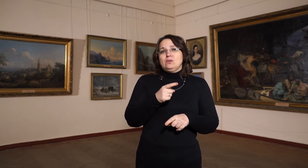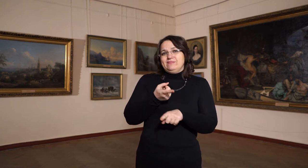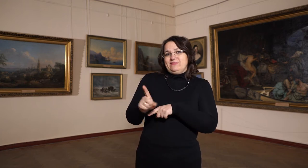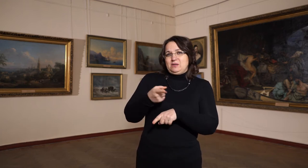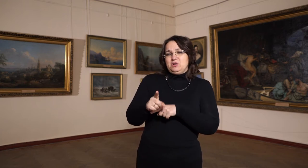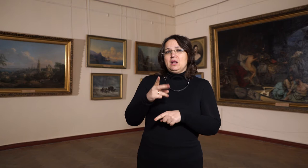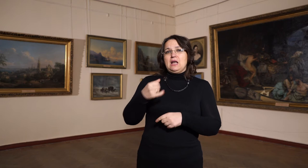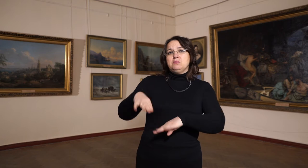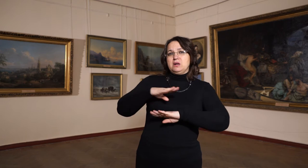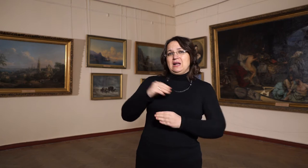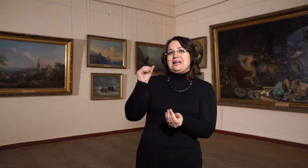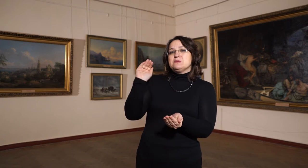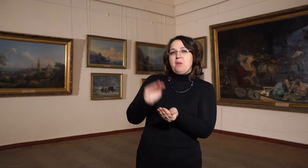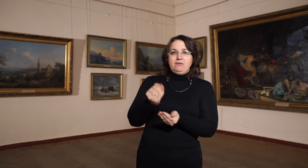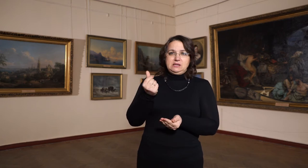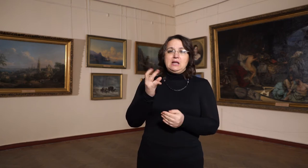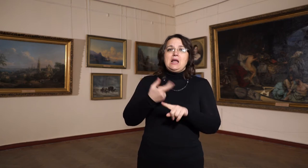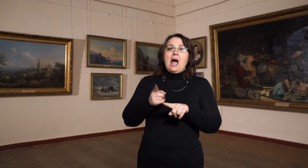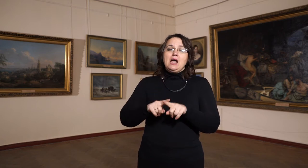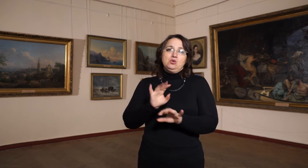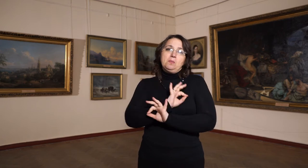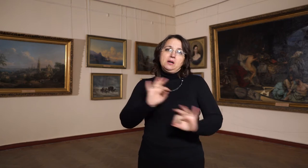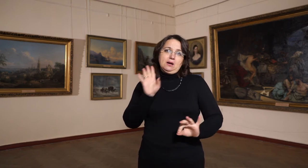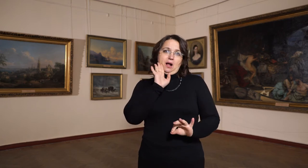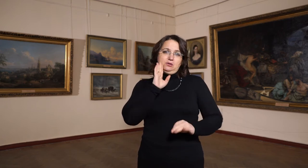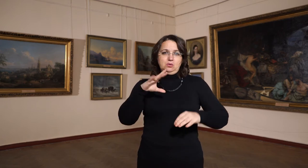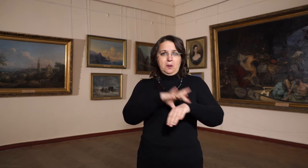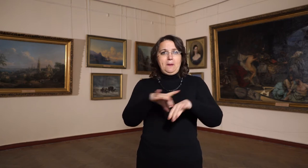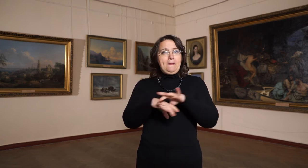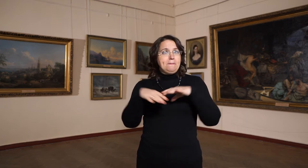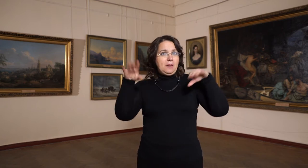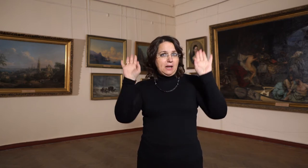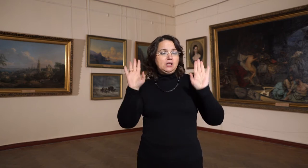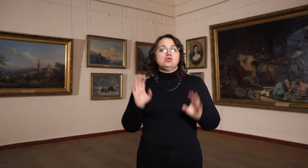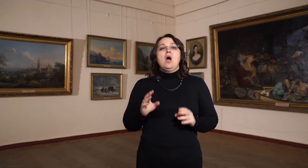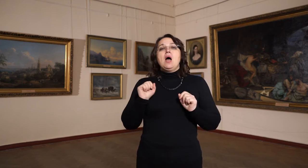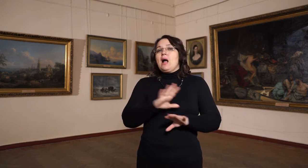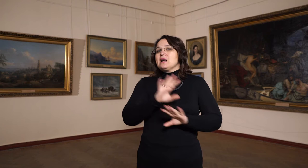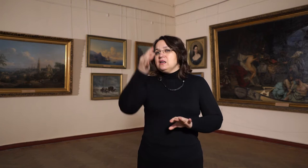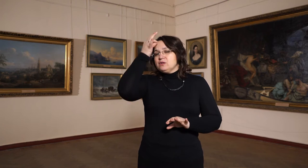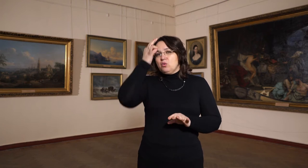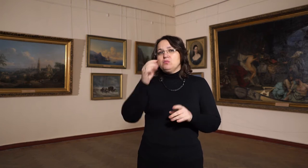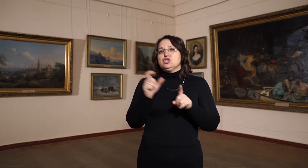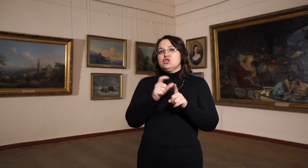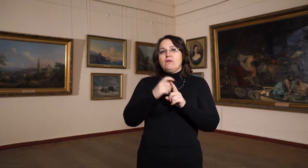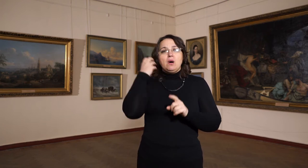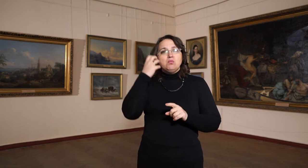сбавить цену на эту прекрасную пленницу. Как не вспомнить слова Пушкина «повсюду страсти роковые, и от